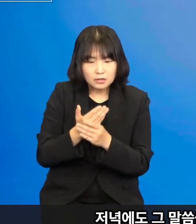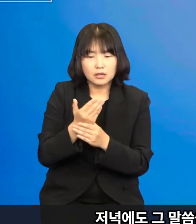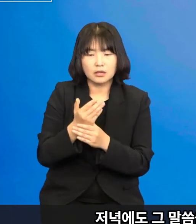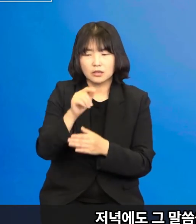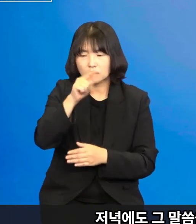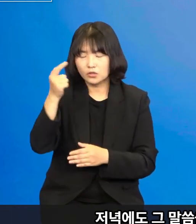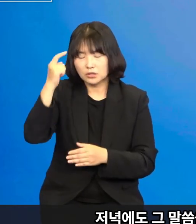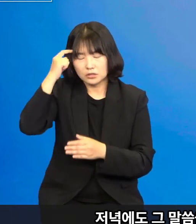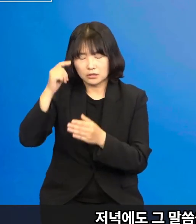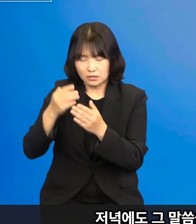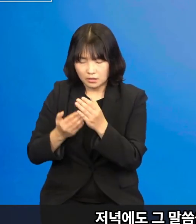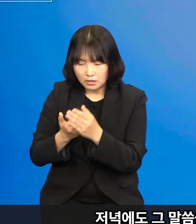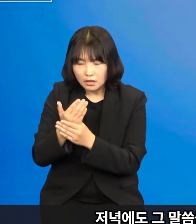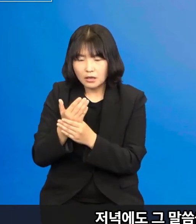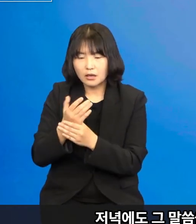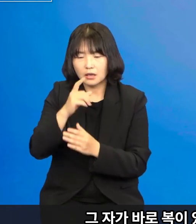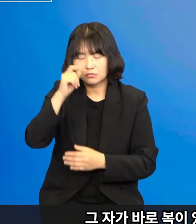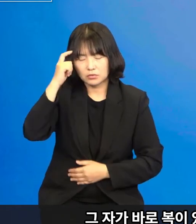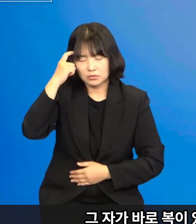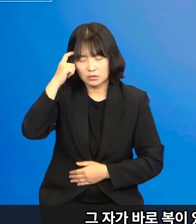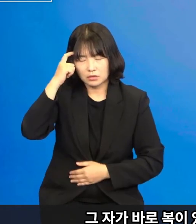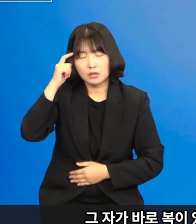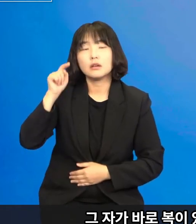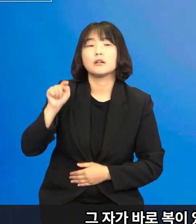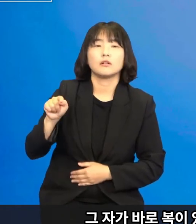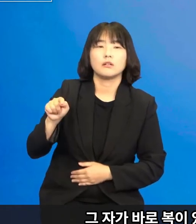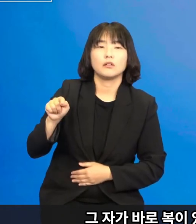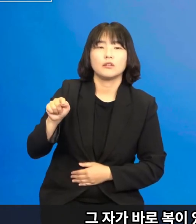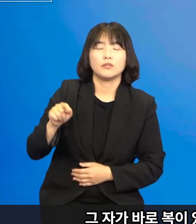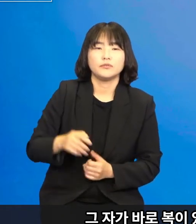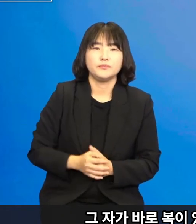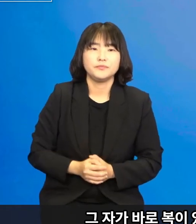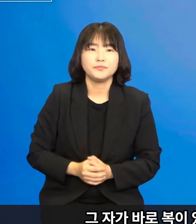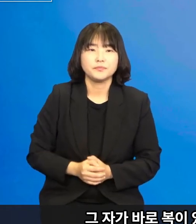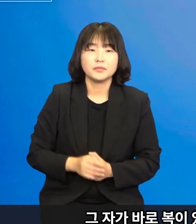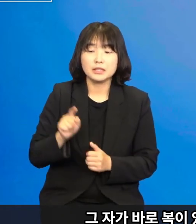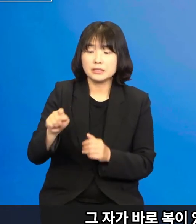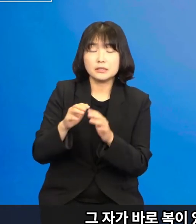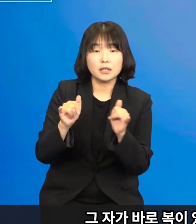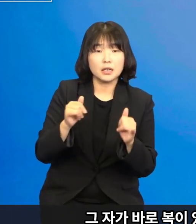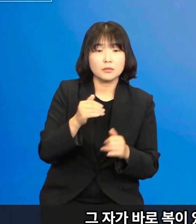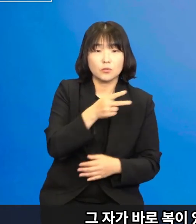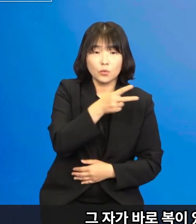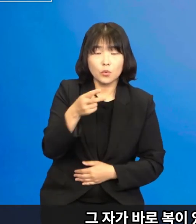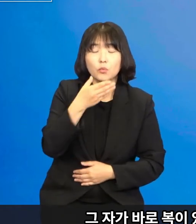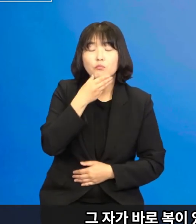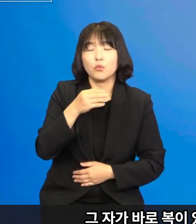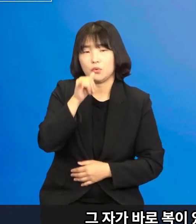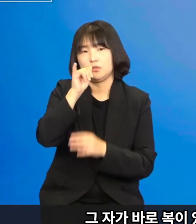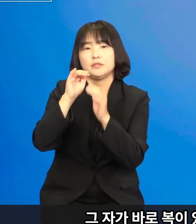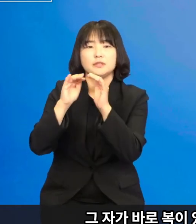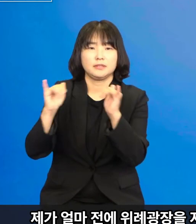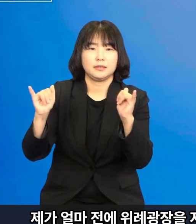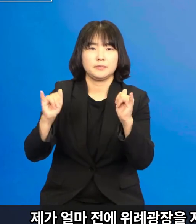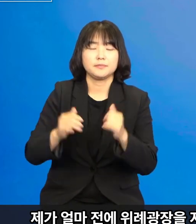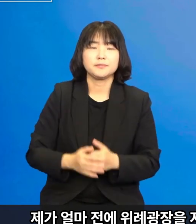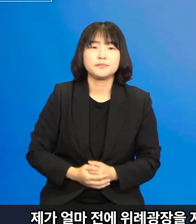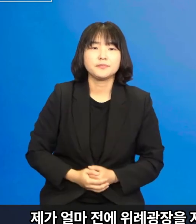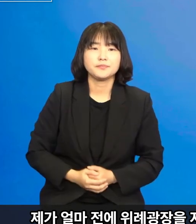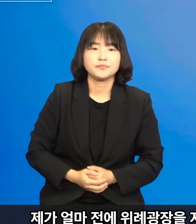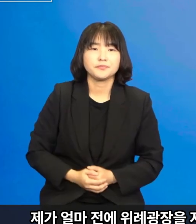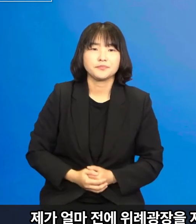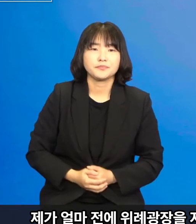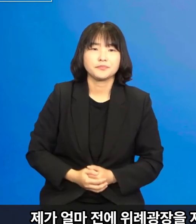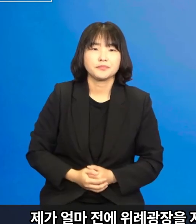말씀을 계속 묵상하는 것입니다. 그 자가 바로 복이 있는 사람이라고 하는 거예요. 제가 얼마